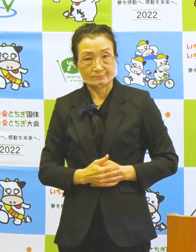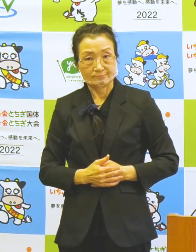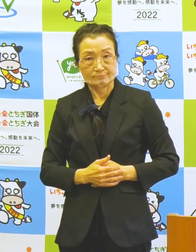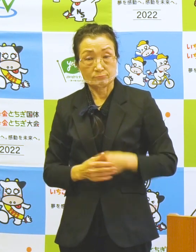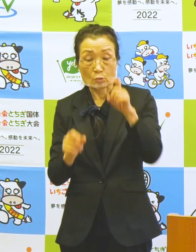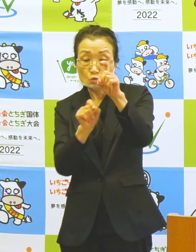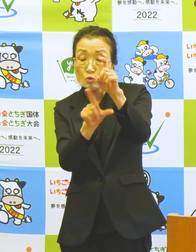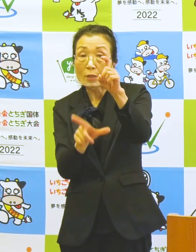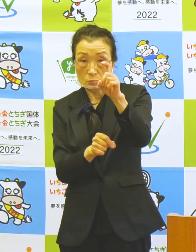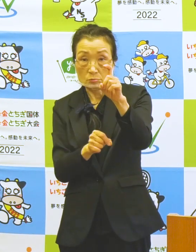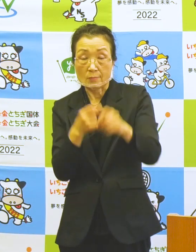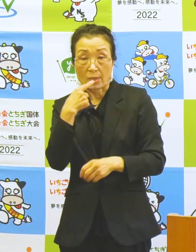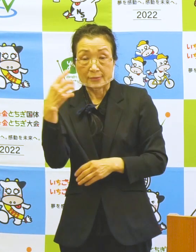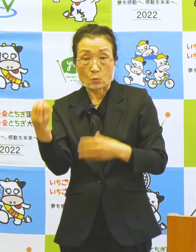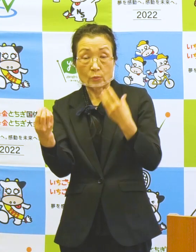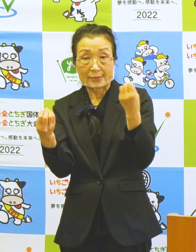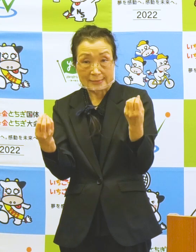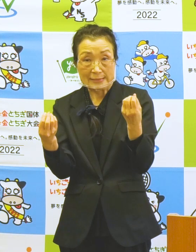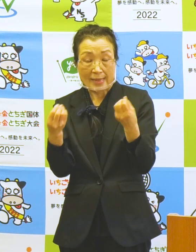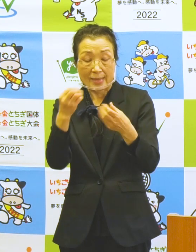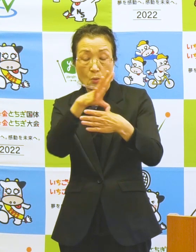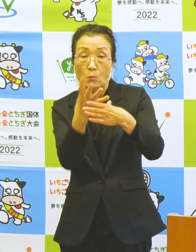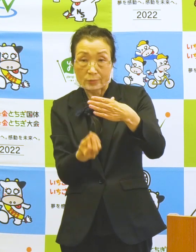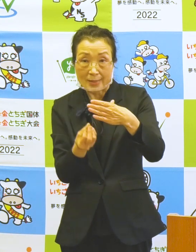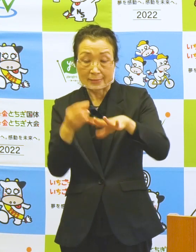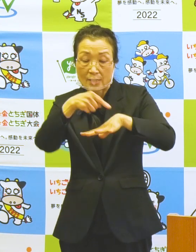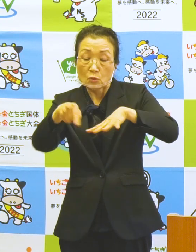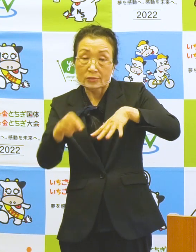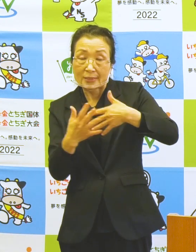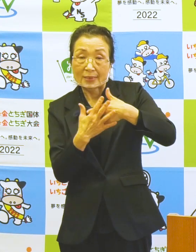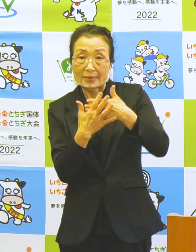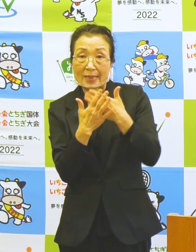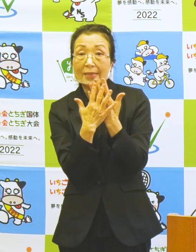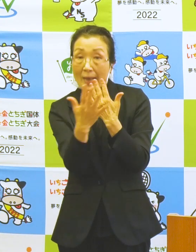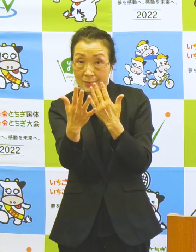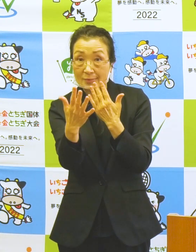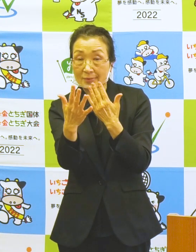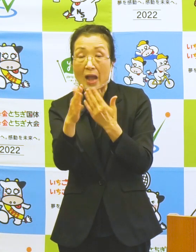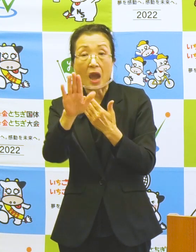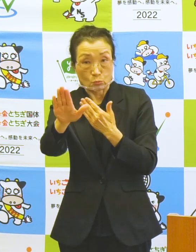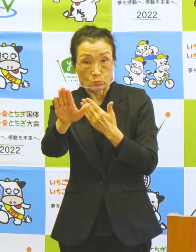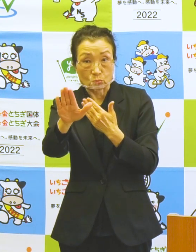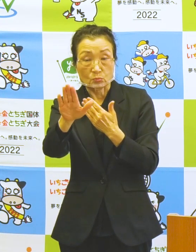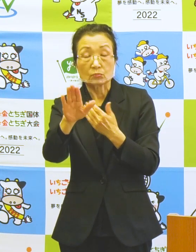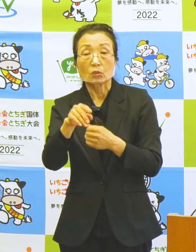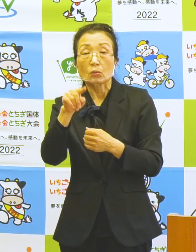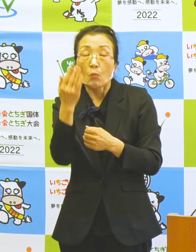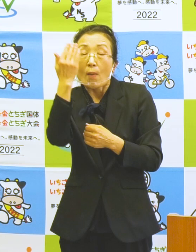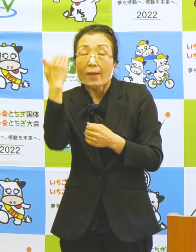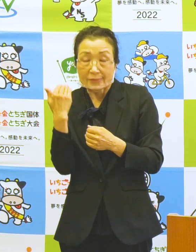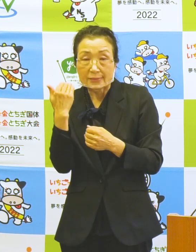10月には、一期一会栃木国体、栃木大会の開催を控えておりますが、その前